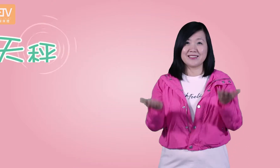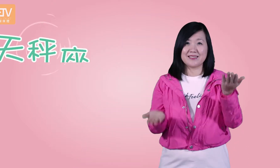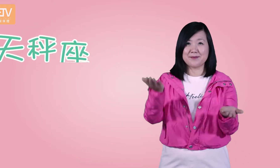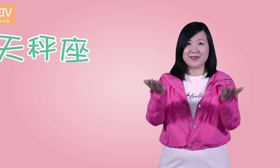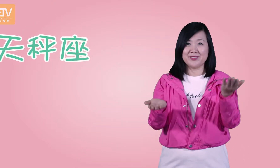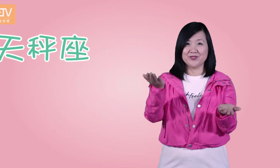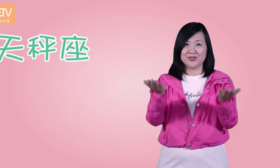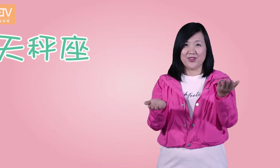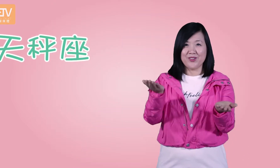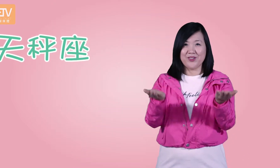天秤座，